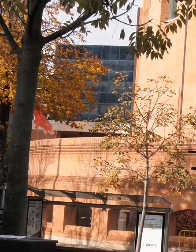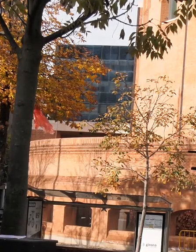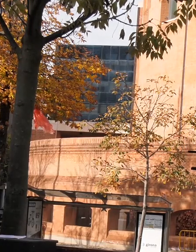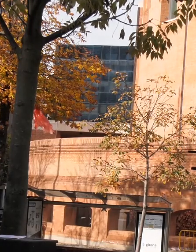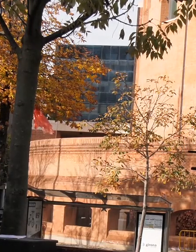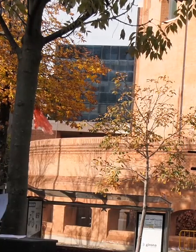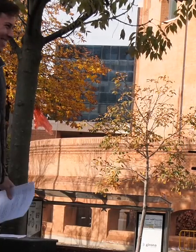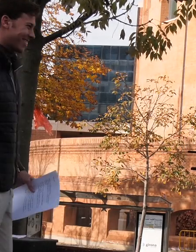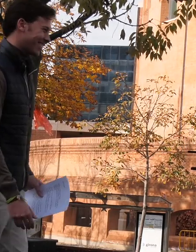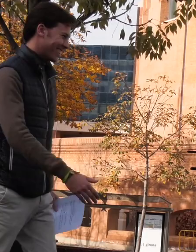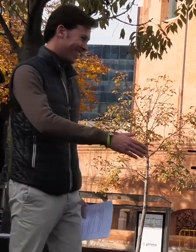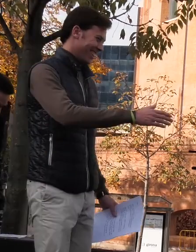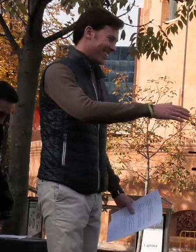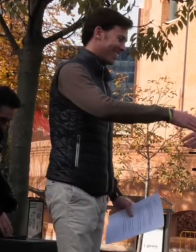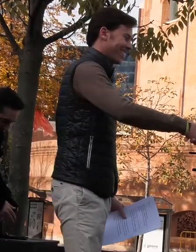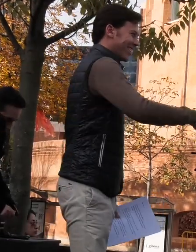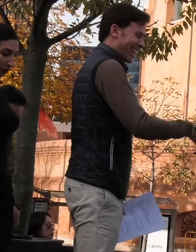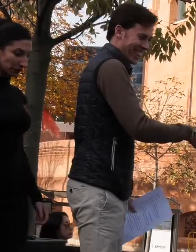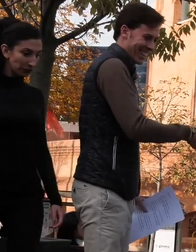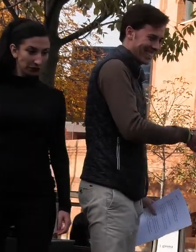Gerona. Bienvenido, un fuerte aplauso.